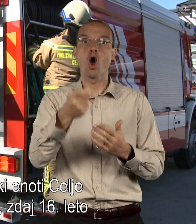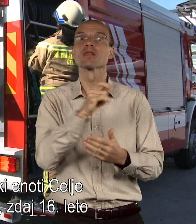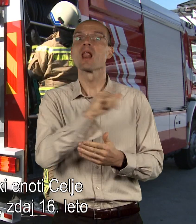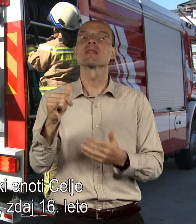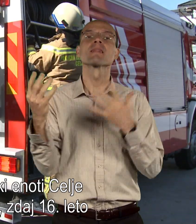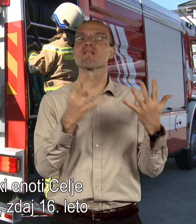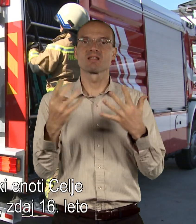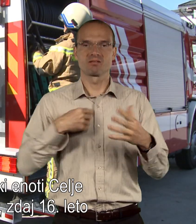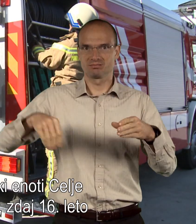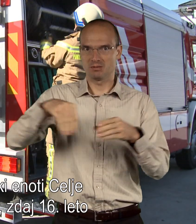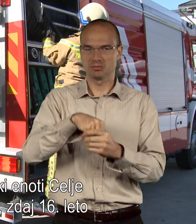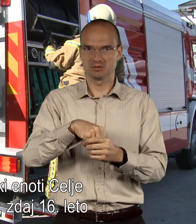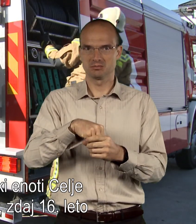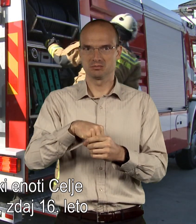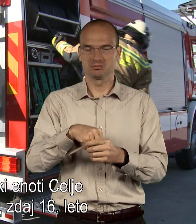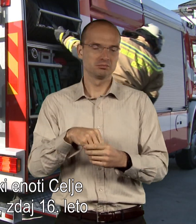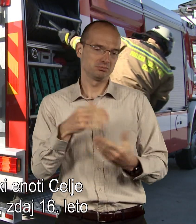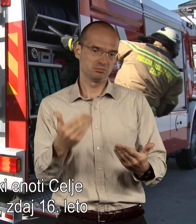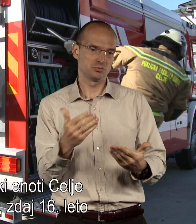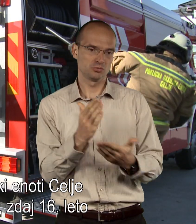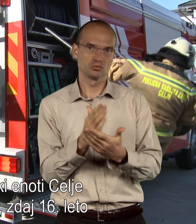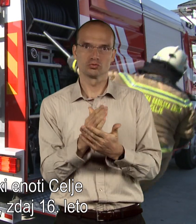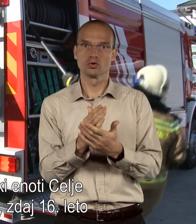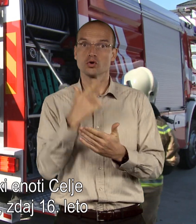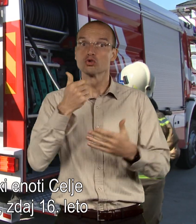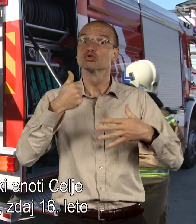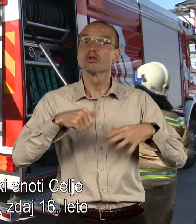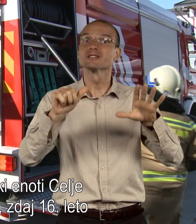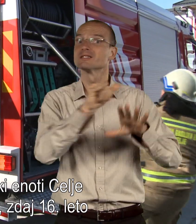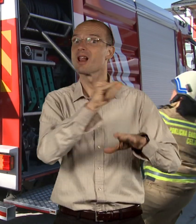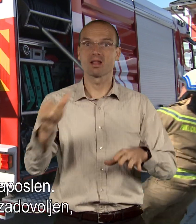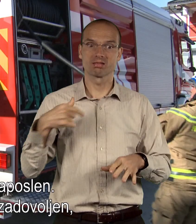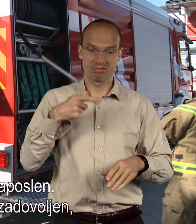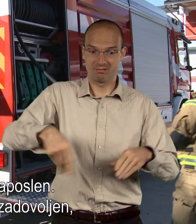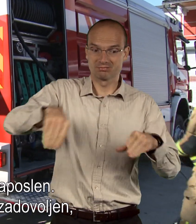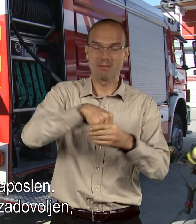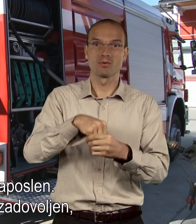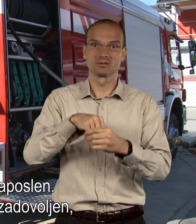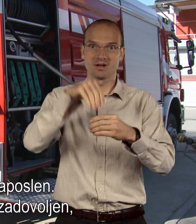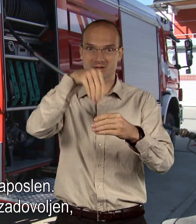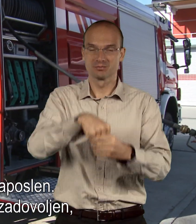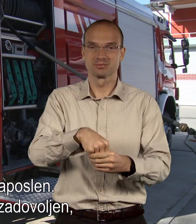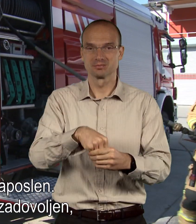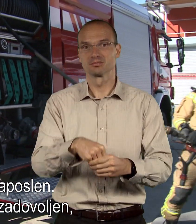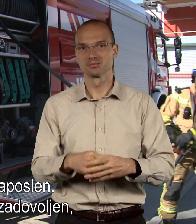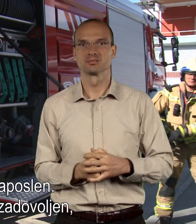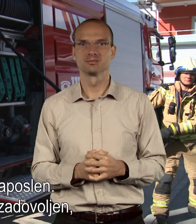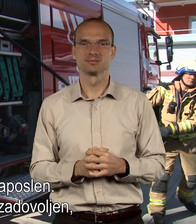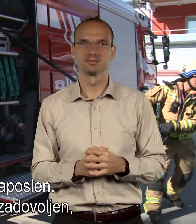1999, to je dobrih, zdaj poteka že 16. leto, kar sem zaposlen.